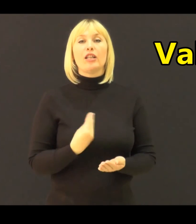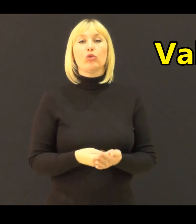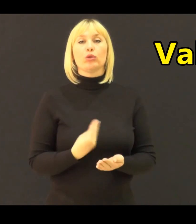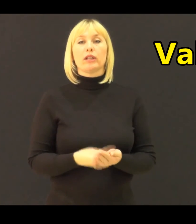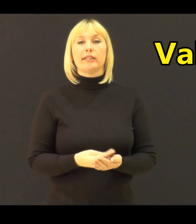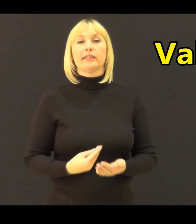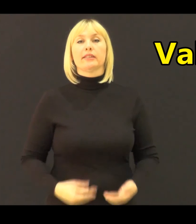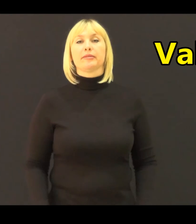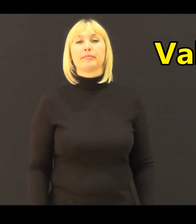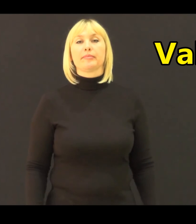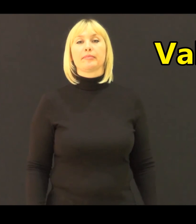Valuta.